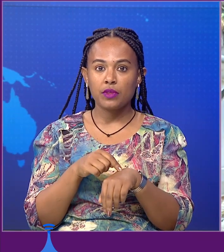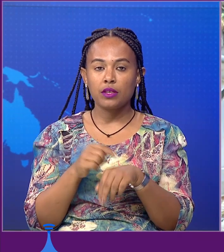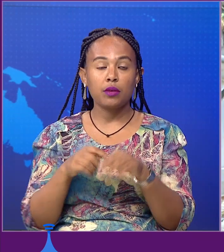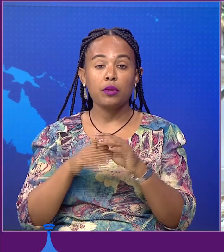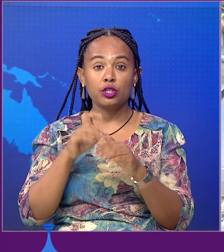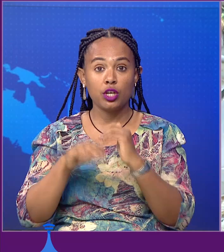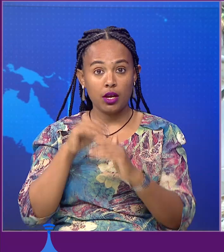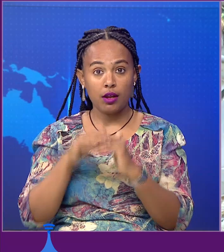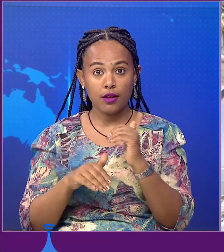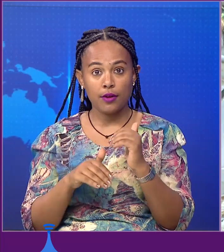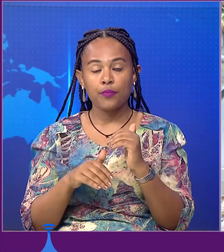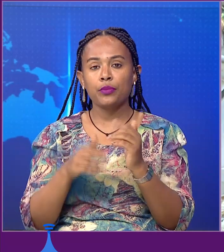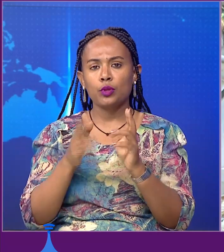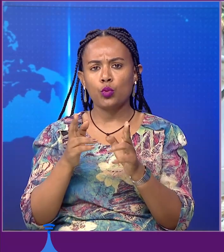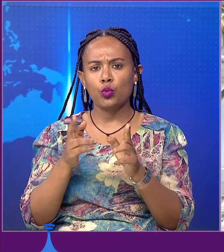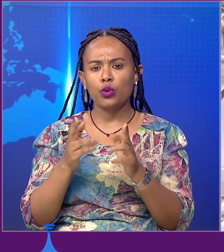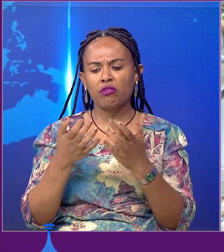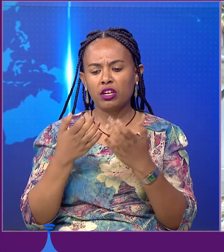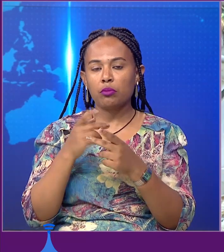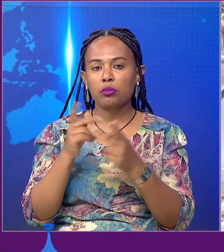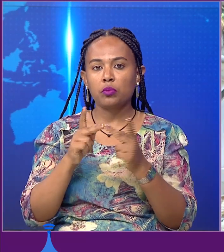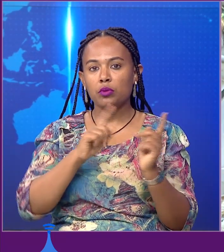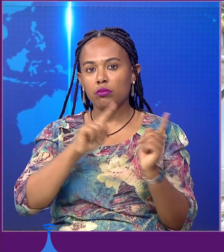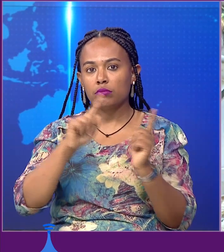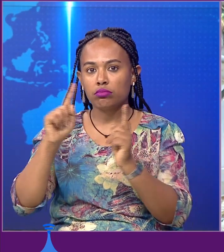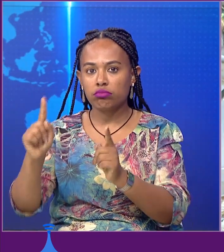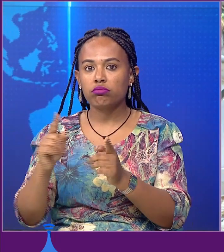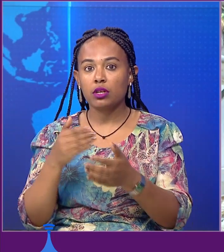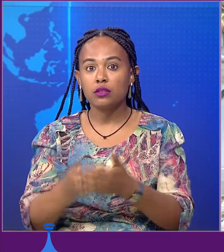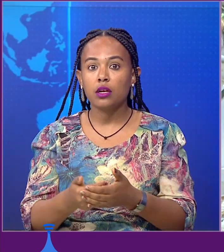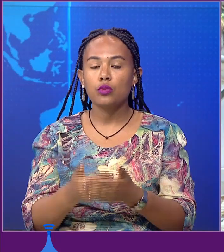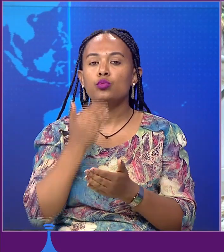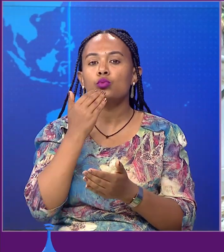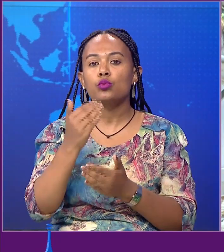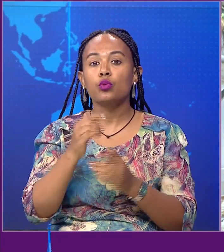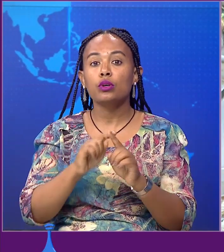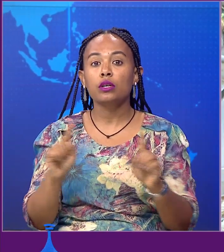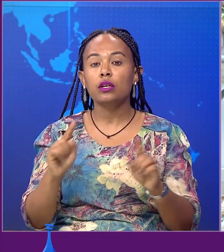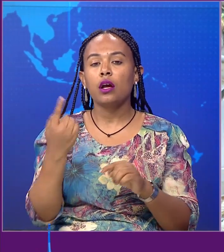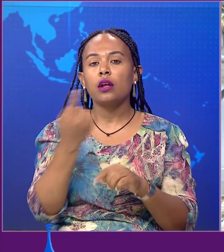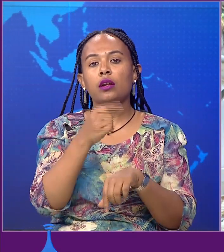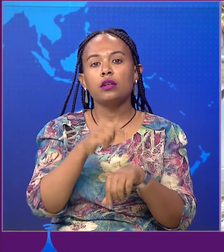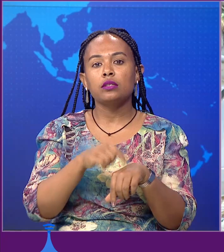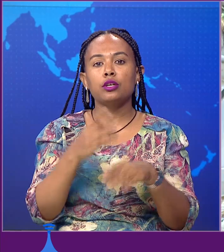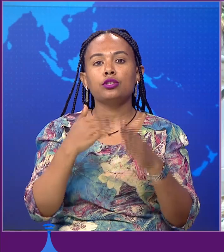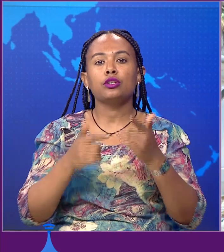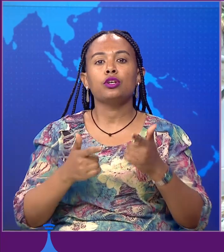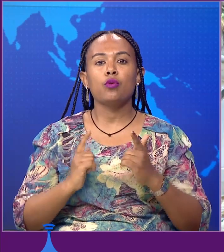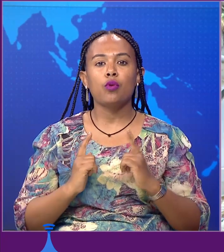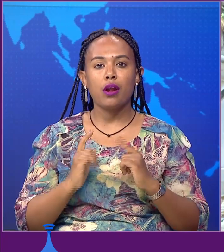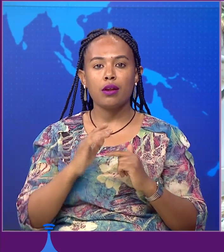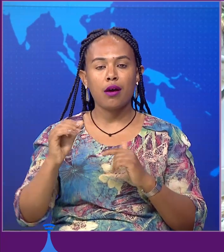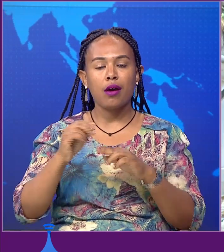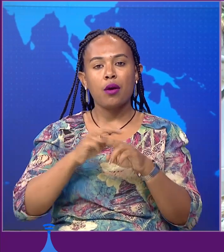ሆኖ ቶሎ የፈለገበት ቦታ እደርሳለሁ እና ጥሩ ነው። ግን አንዳንድ ጊዜ ችግር ይኖራል እና